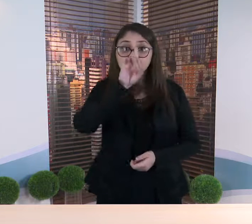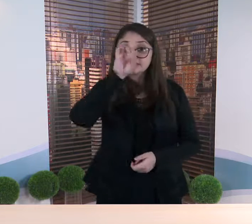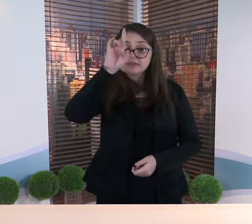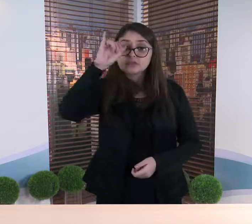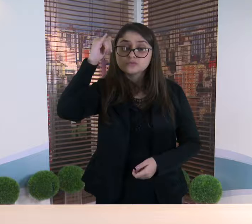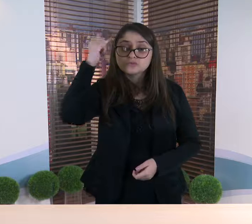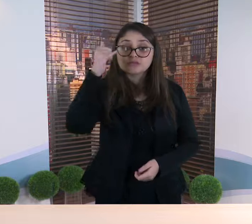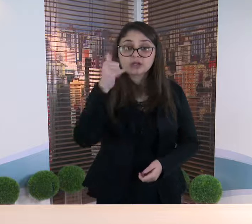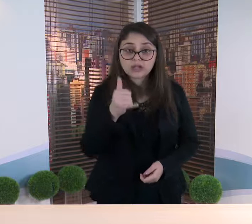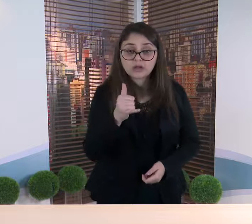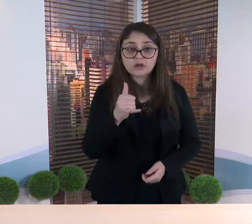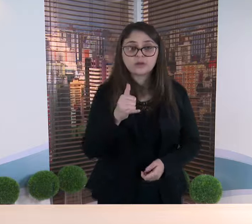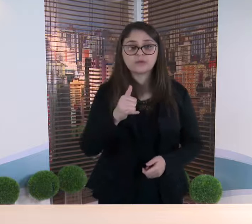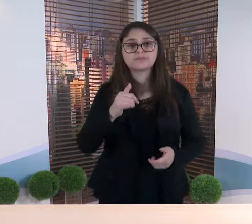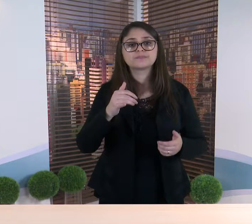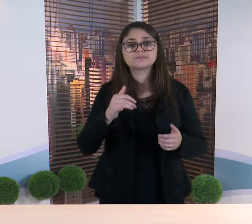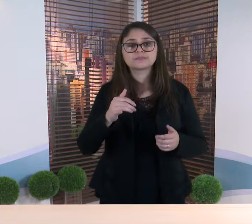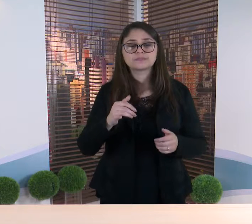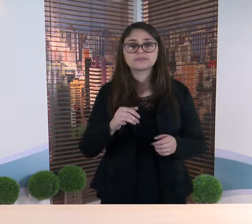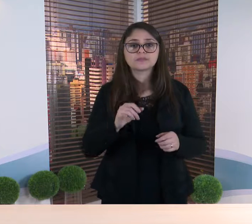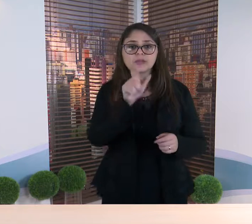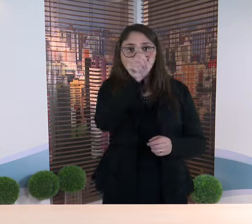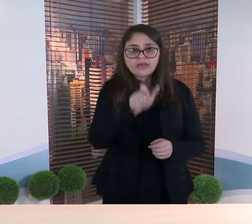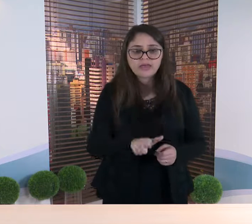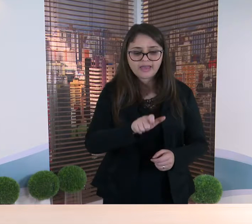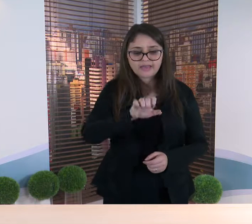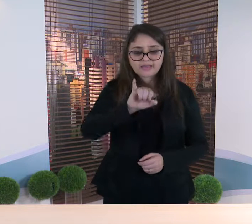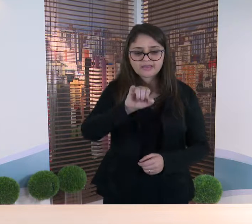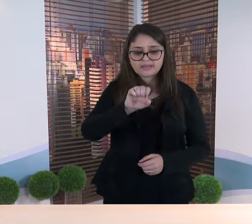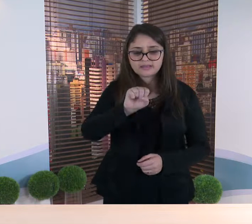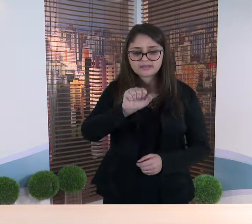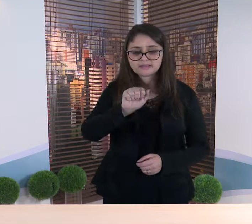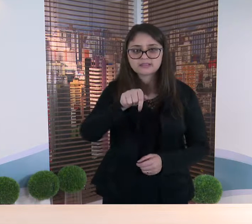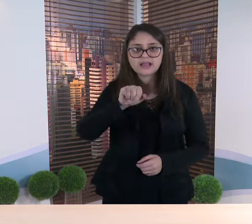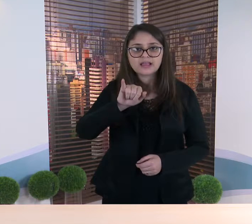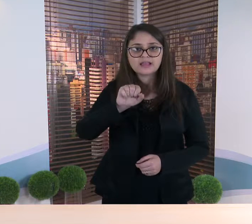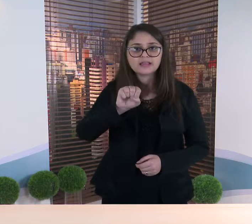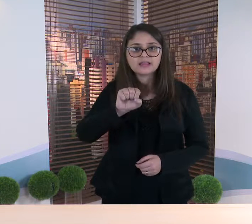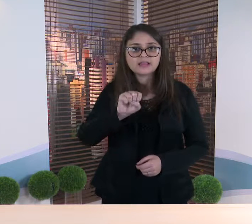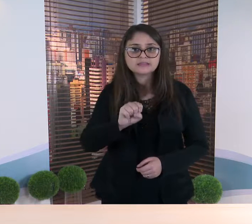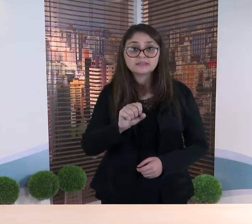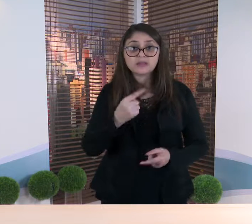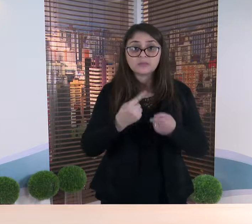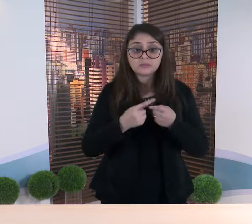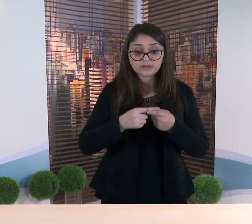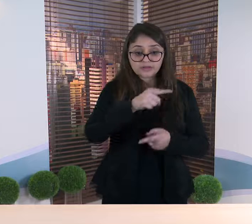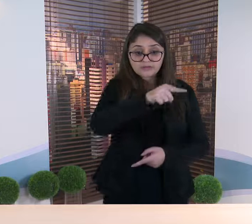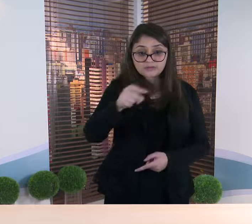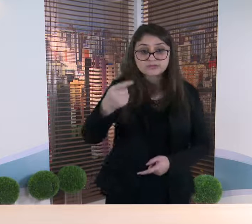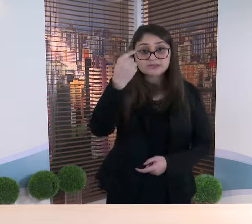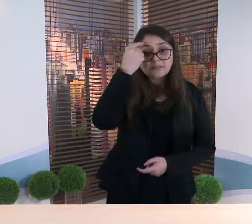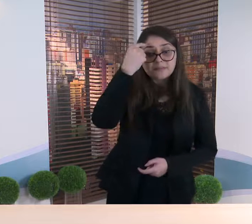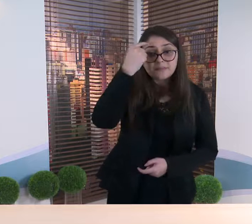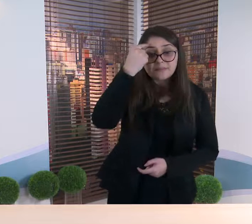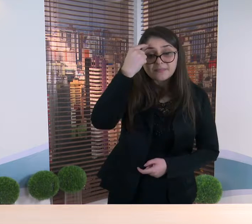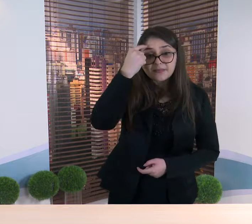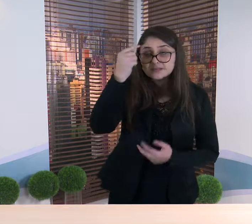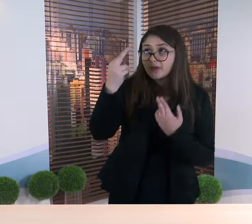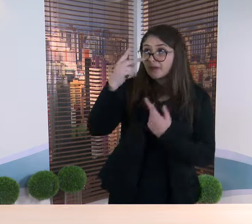profeta Isaías: porque os meus pensamentos não são os vossos pensamentos, nem os vossos caminhos os meus